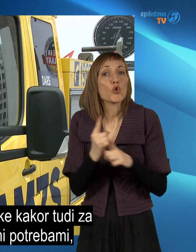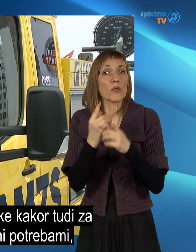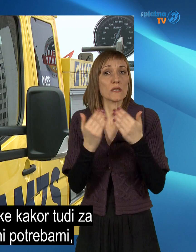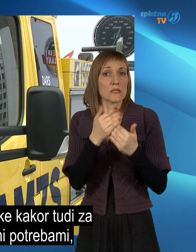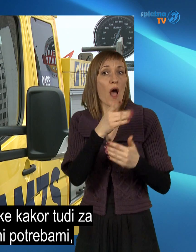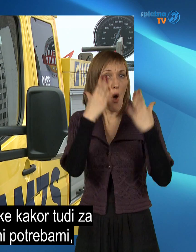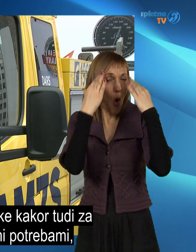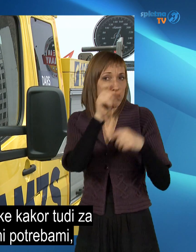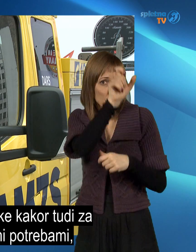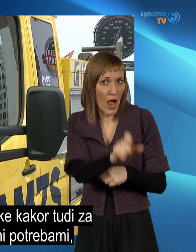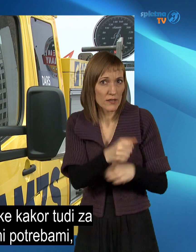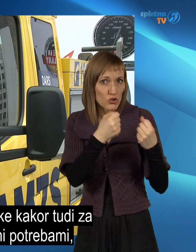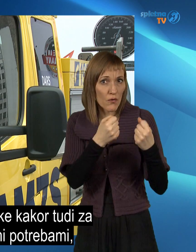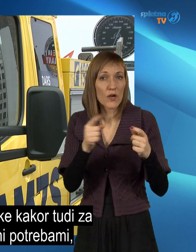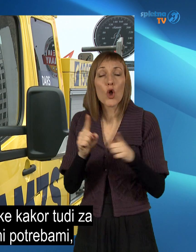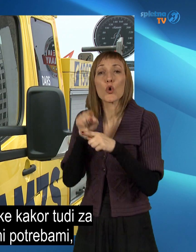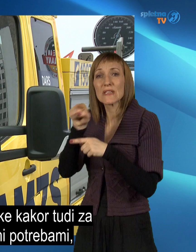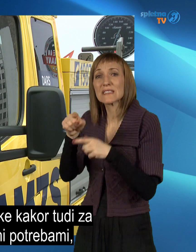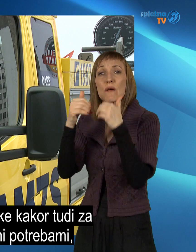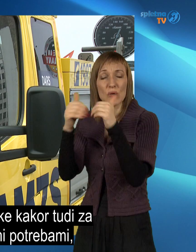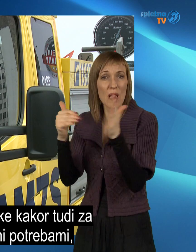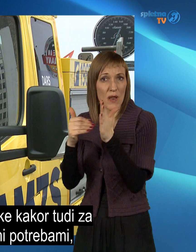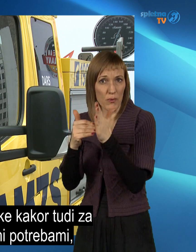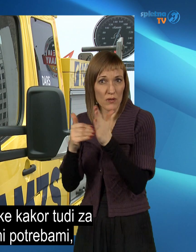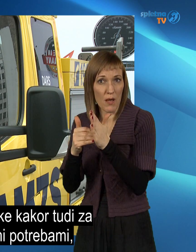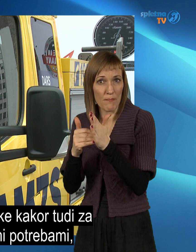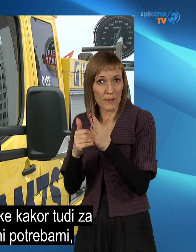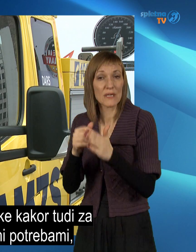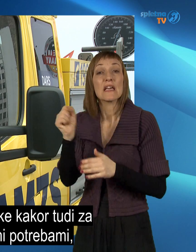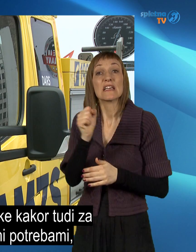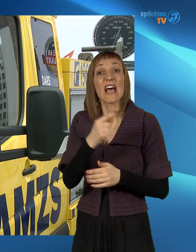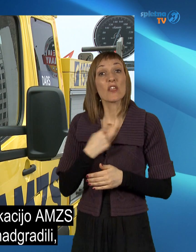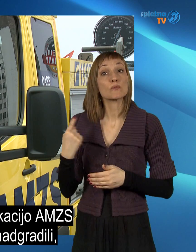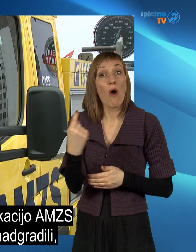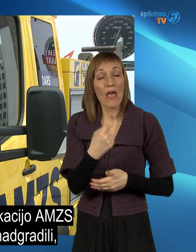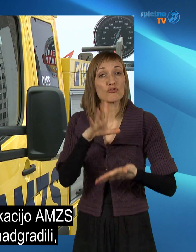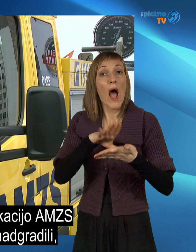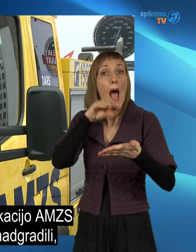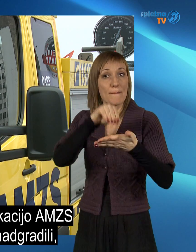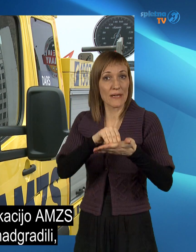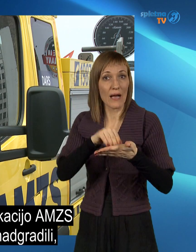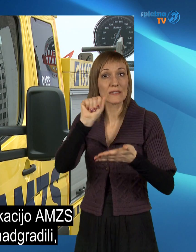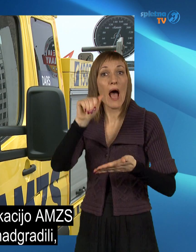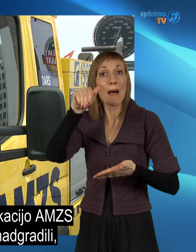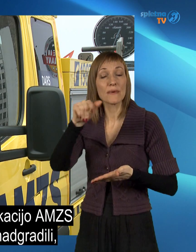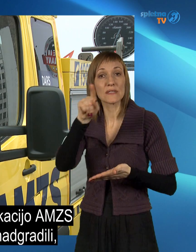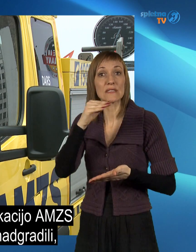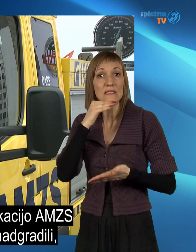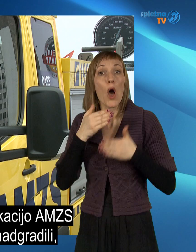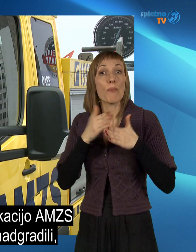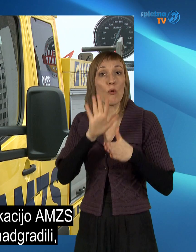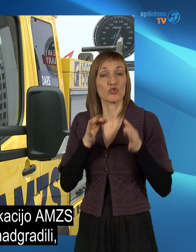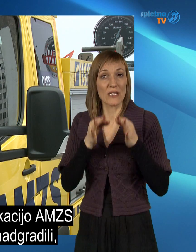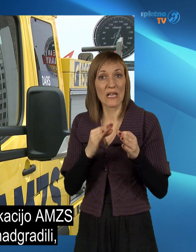za običajne voznike, kakor tudi za voznike z posebnimi potrebami. Zato smo našo aplikacijo AMZS Pomoč